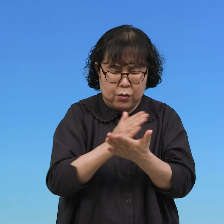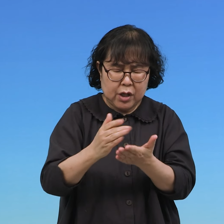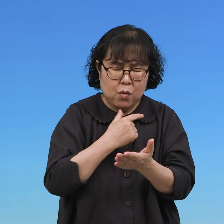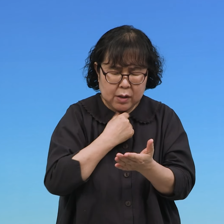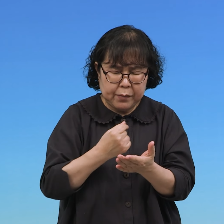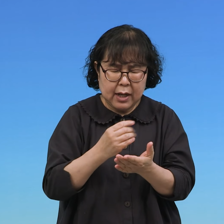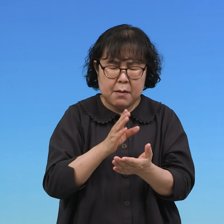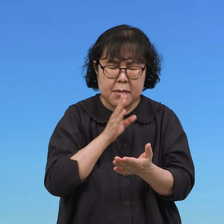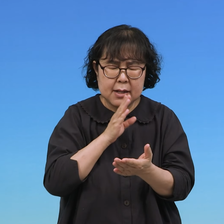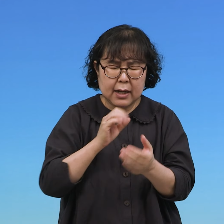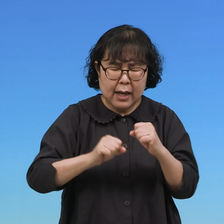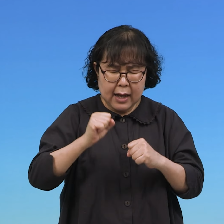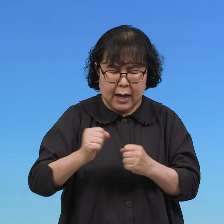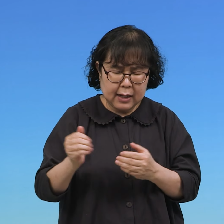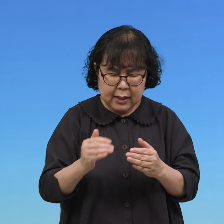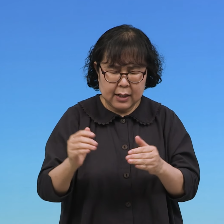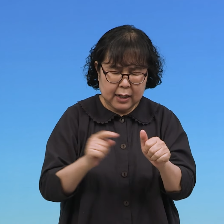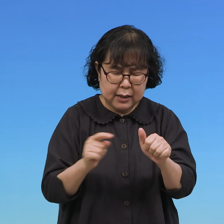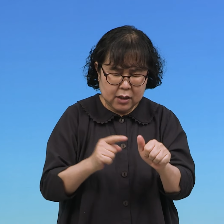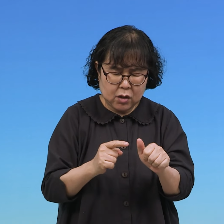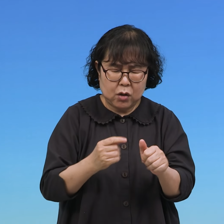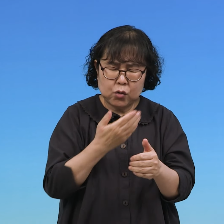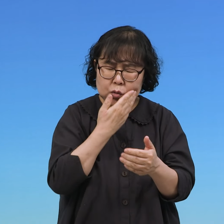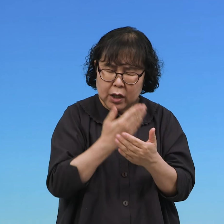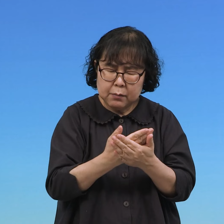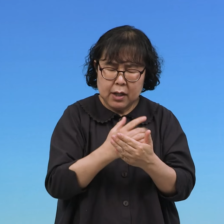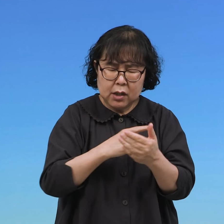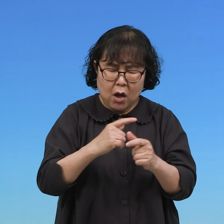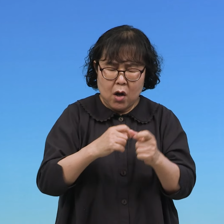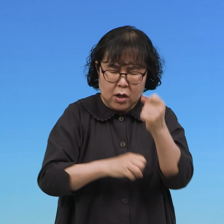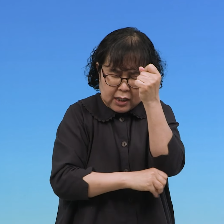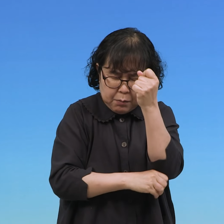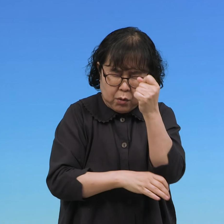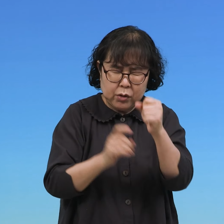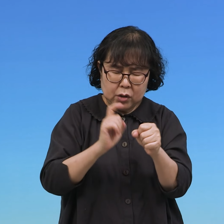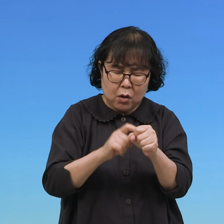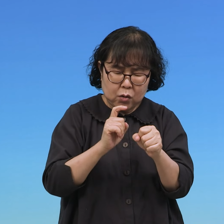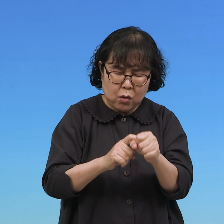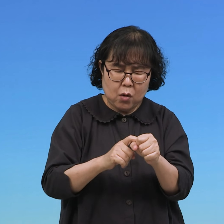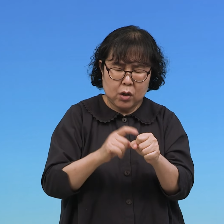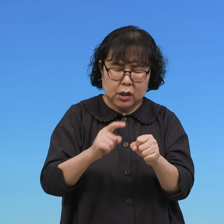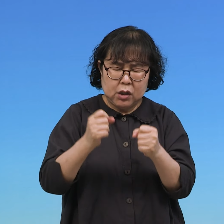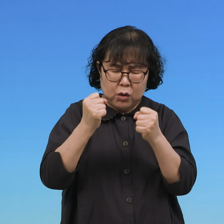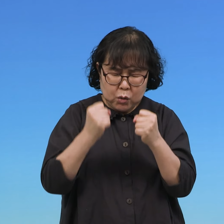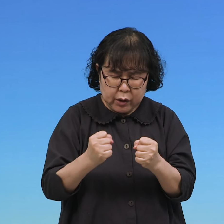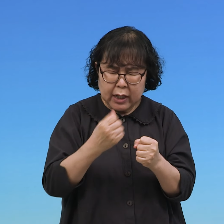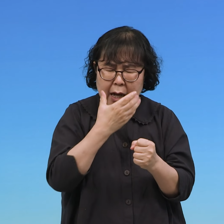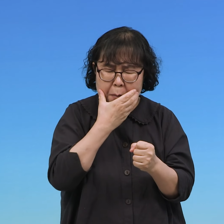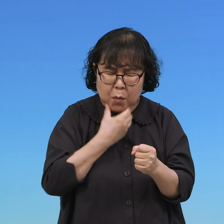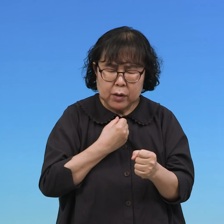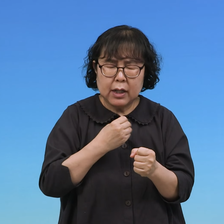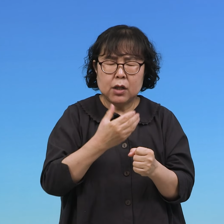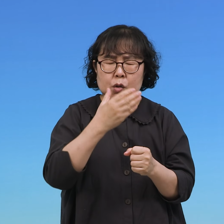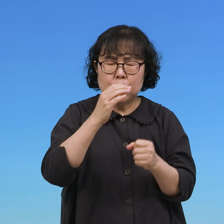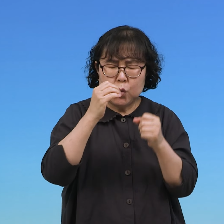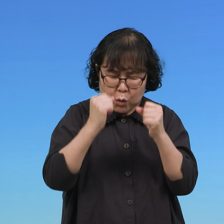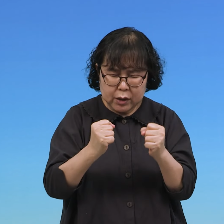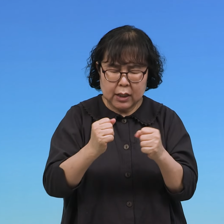마땅히 행할 길을 가르치는 것도 중요하지만 더 근원적으로 하나님, 얼마나 그 존재가 복된